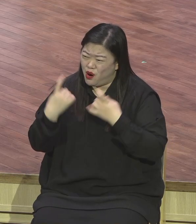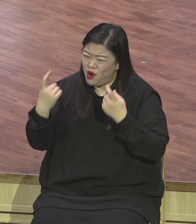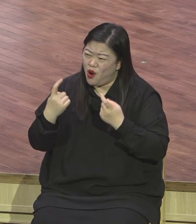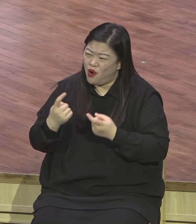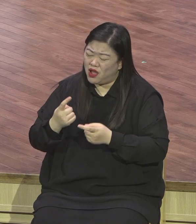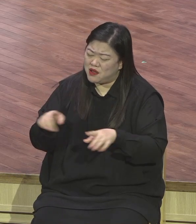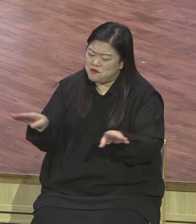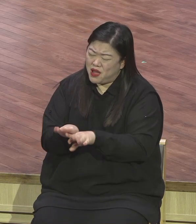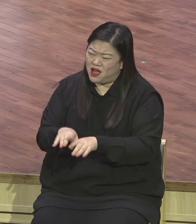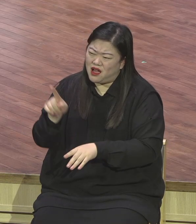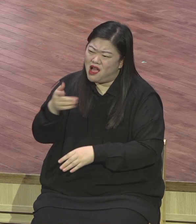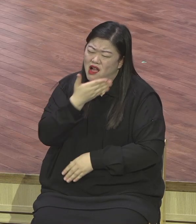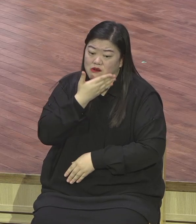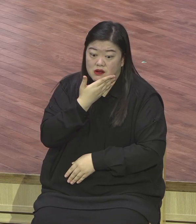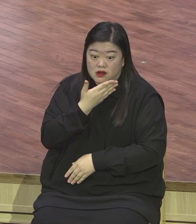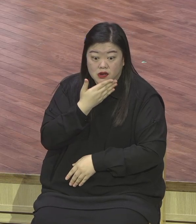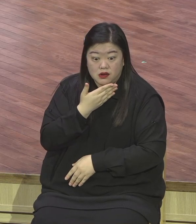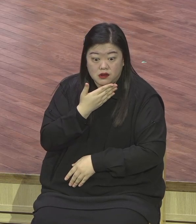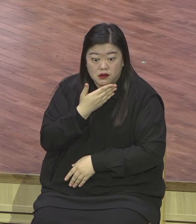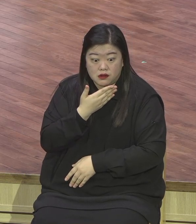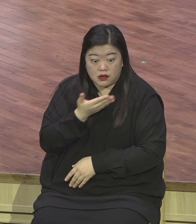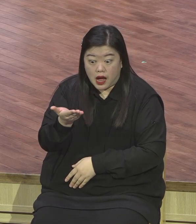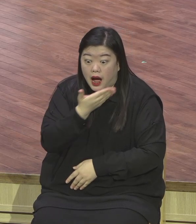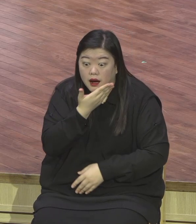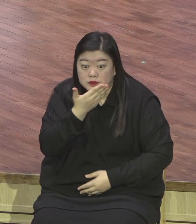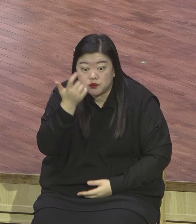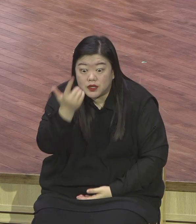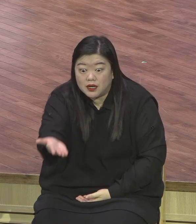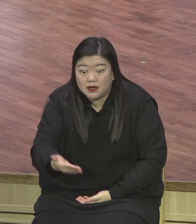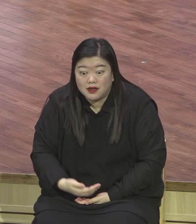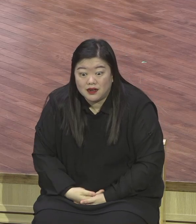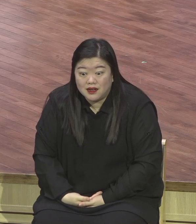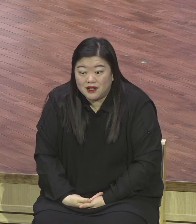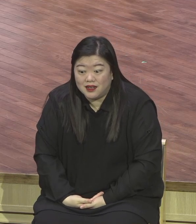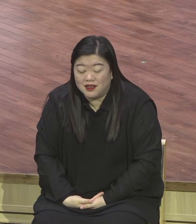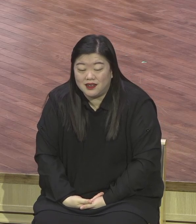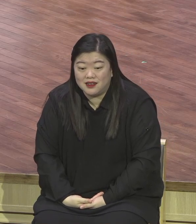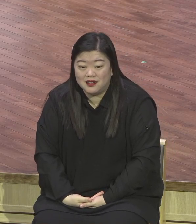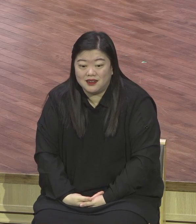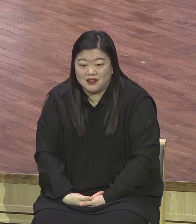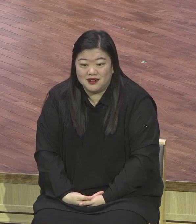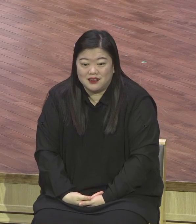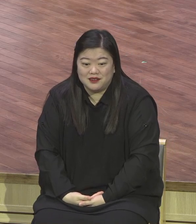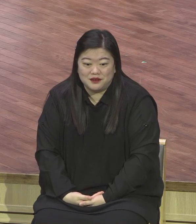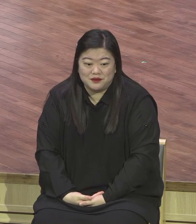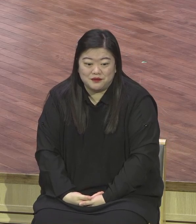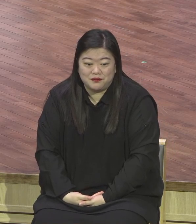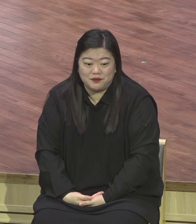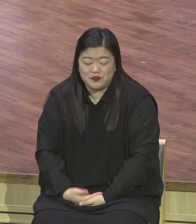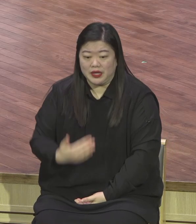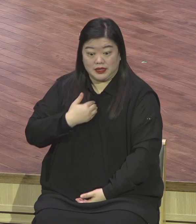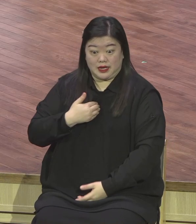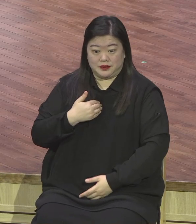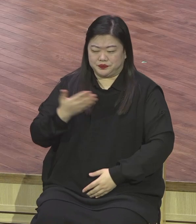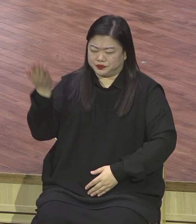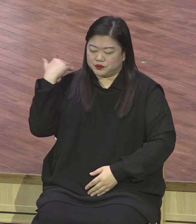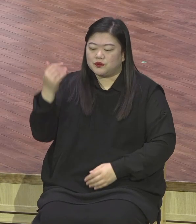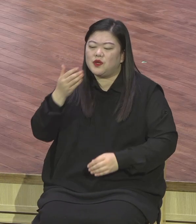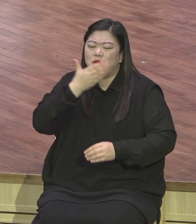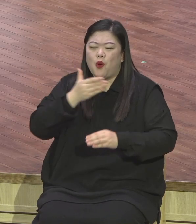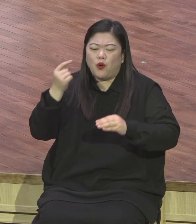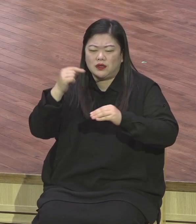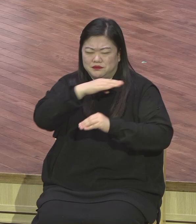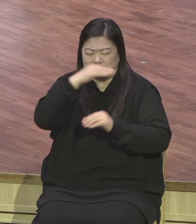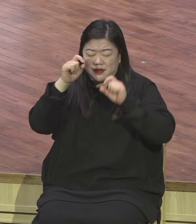그런 자부심을 가져도 돼요 제가 과거 복음을 깨닫기 전에는요 각 가정을 신방을